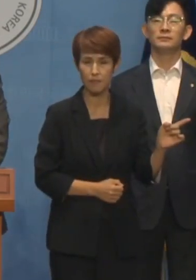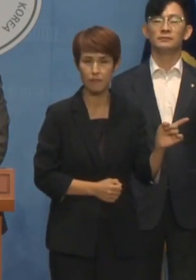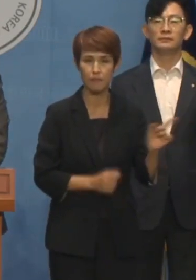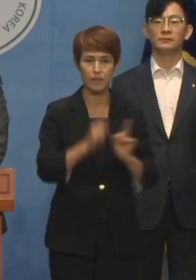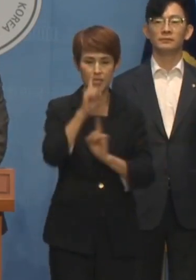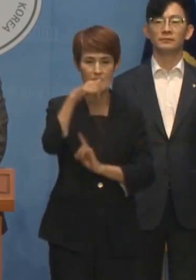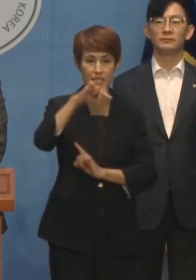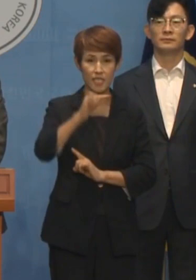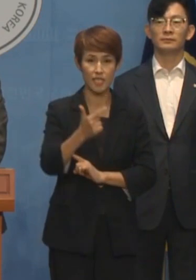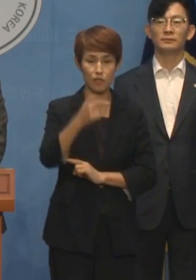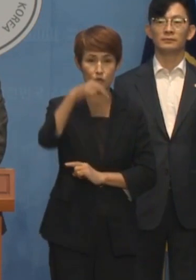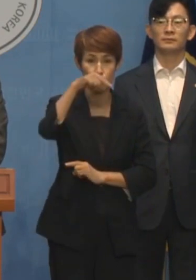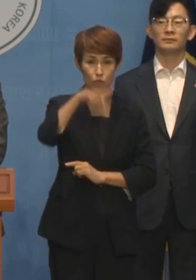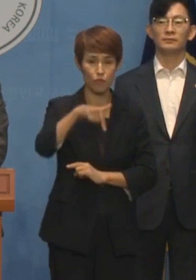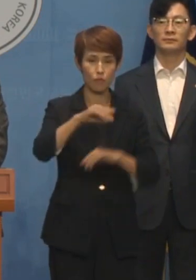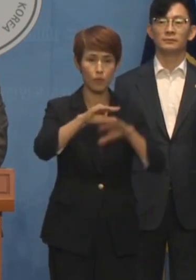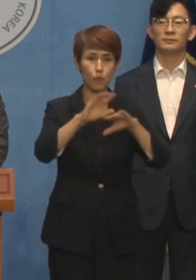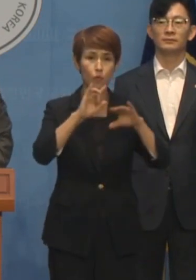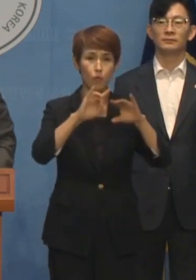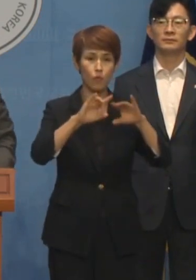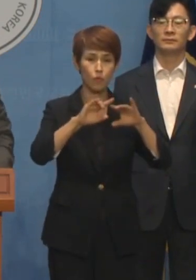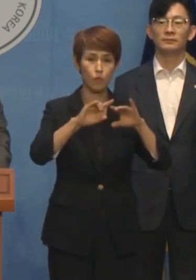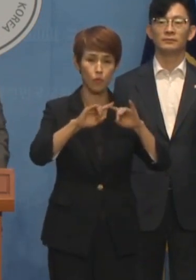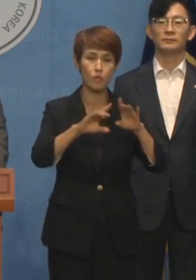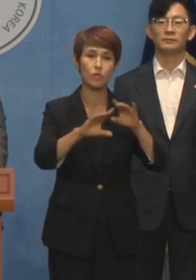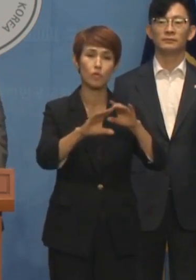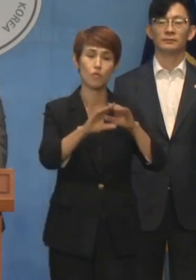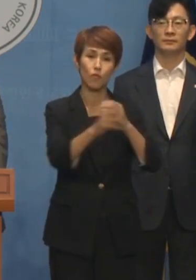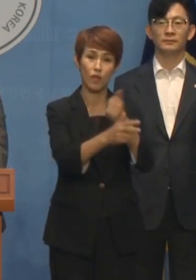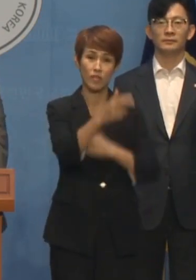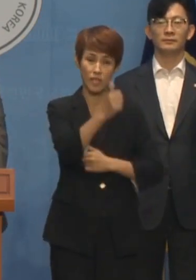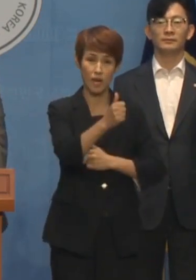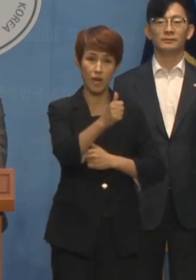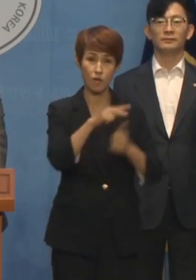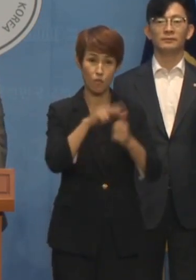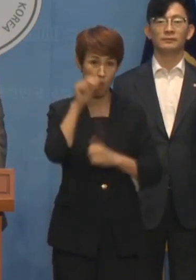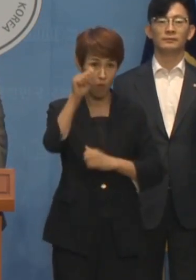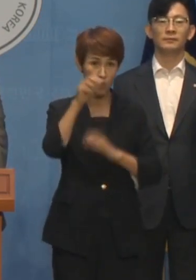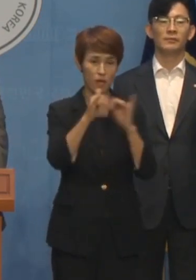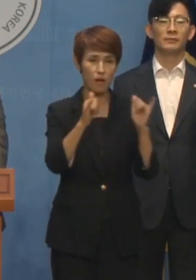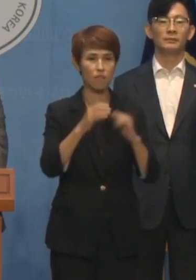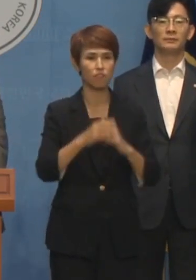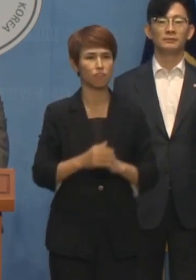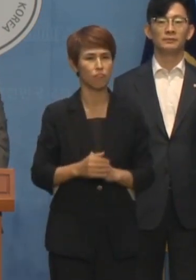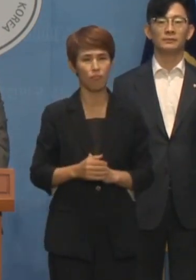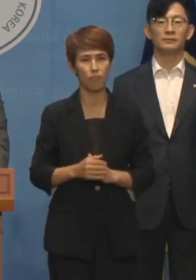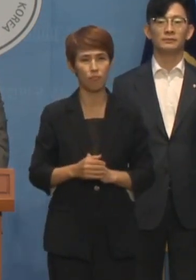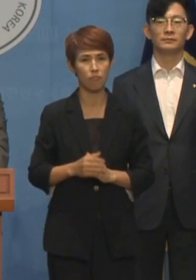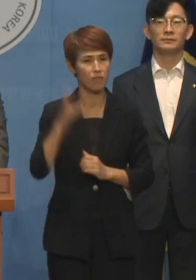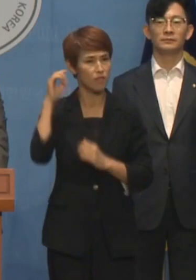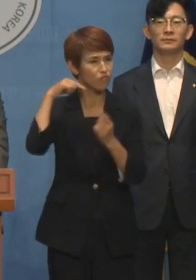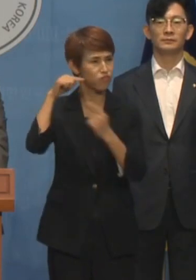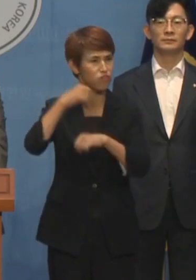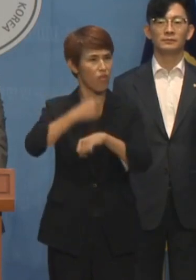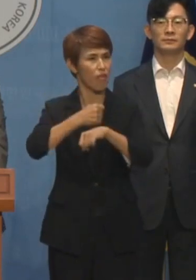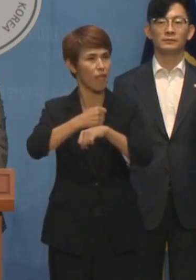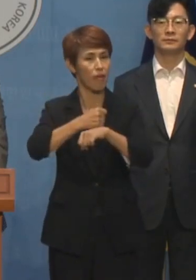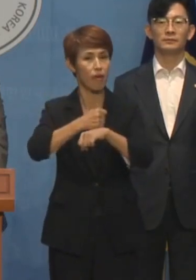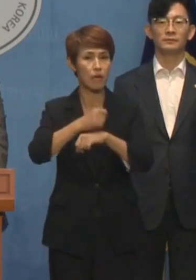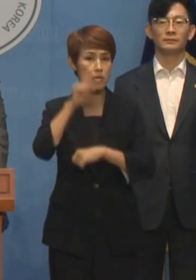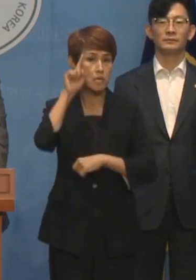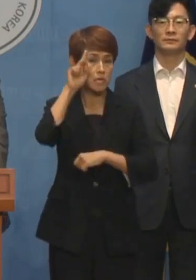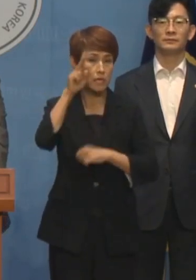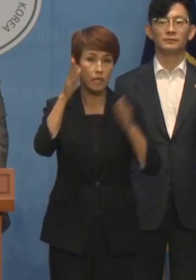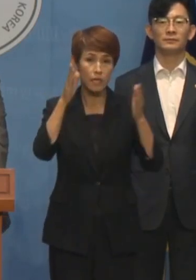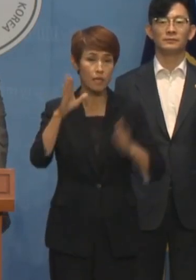이진숙 방송통신위원장 후보자에 대한 인사청문 계획을 채택하면서 사상 유례 없는 이틀간의 청문회